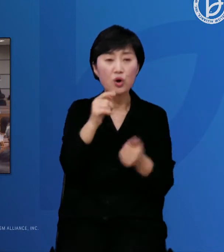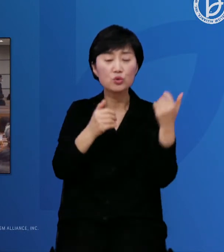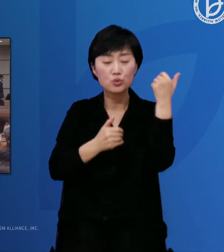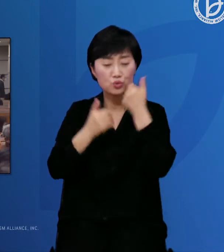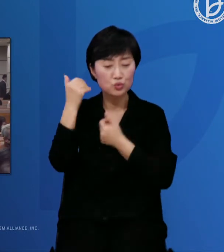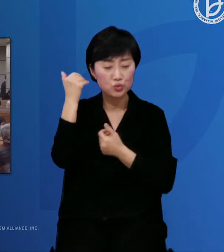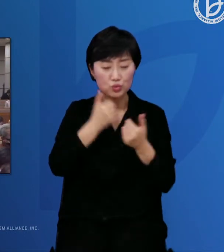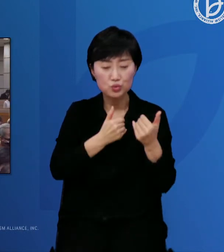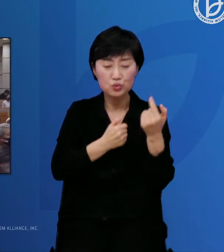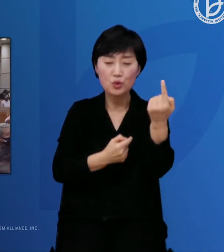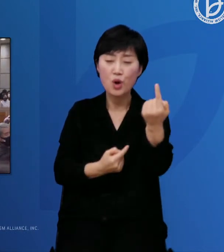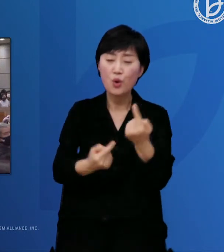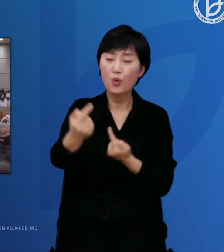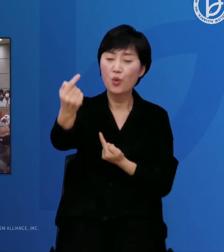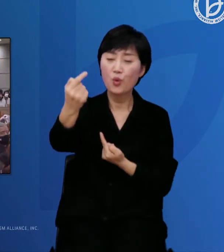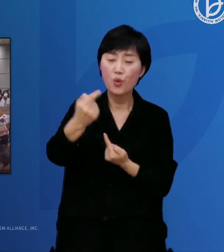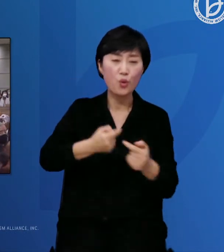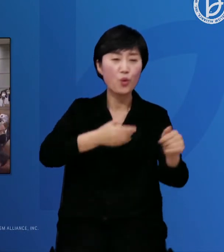누구나